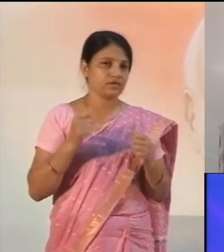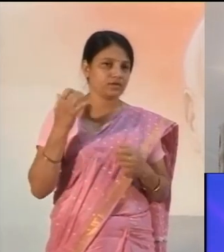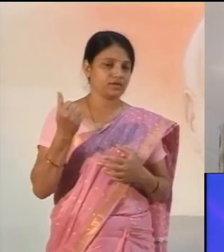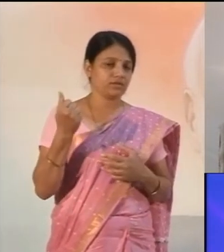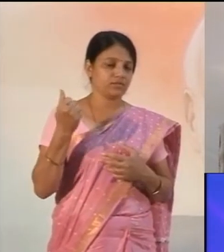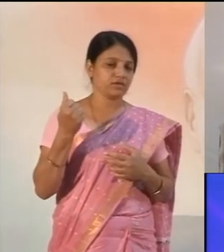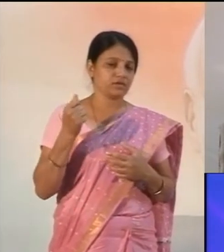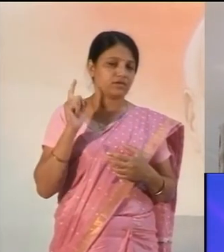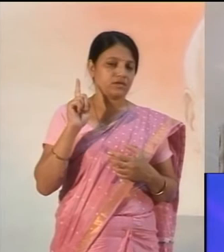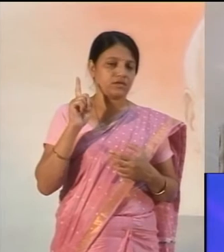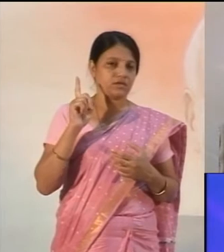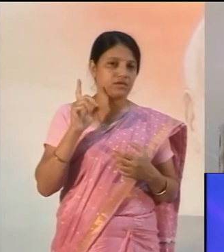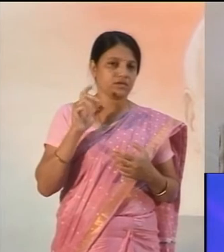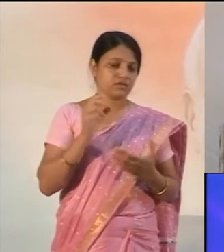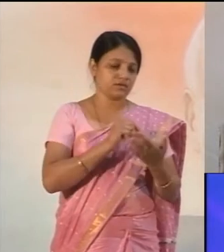एक डायरी थी।